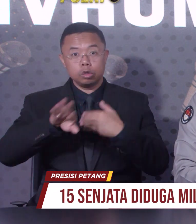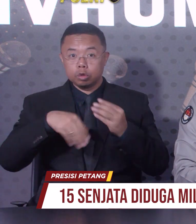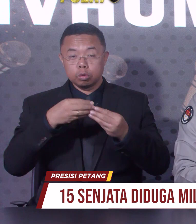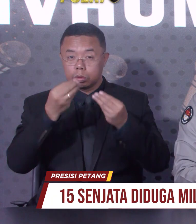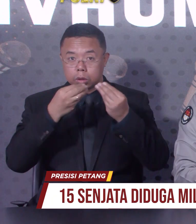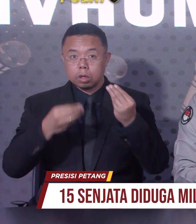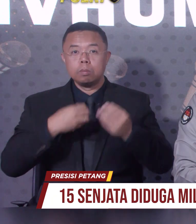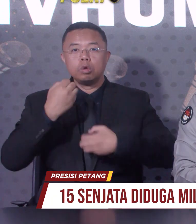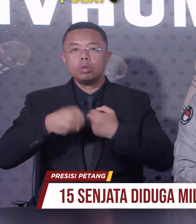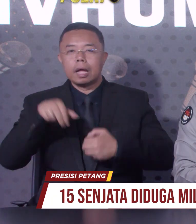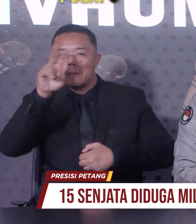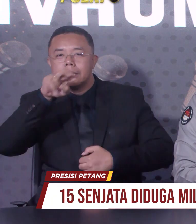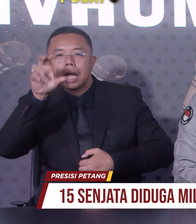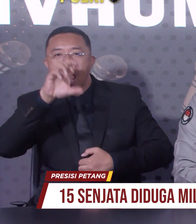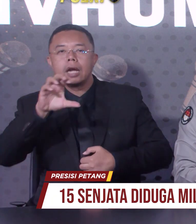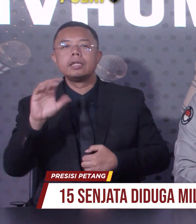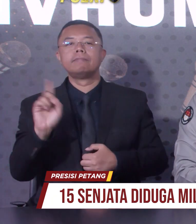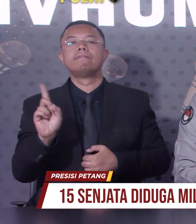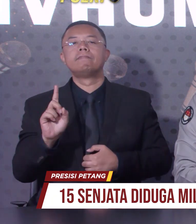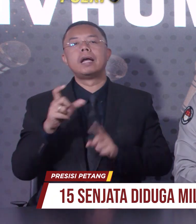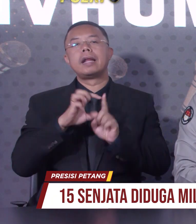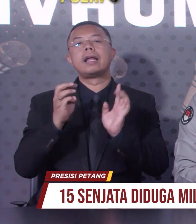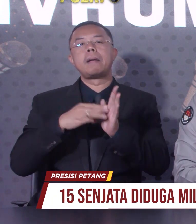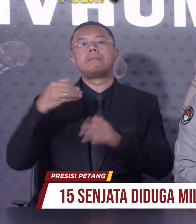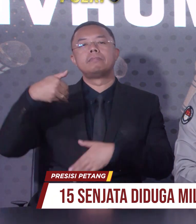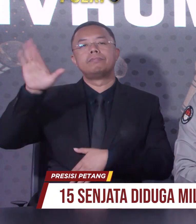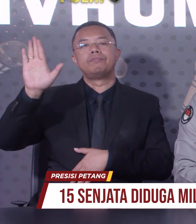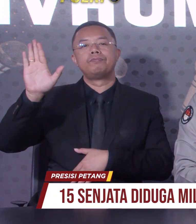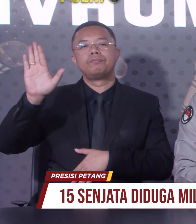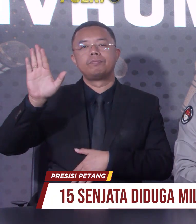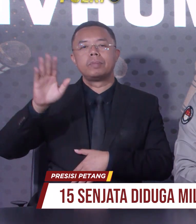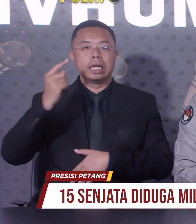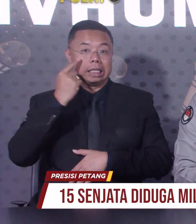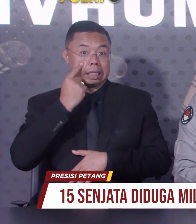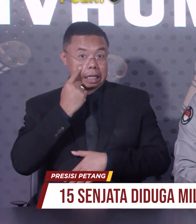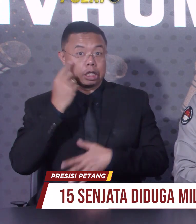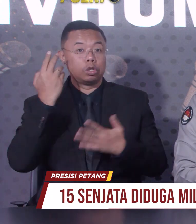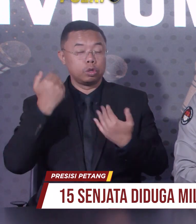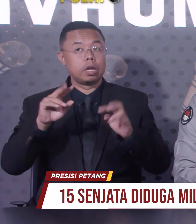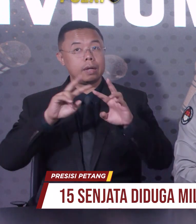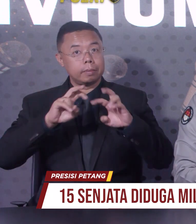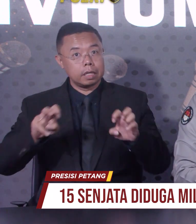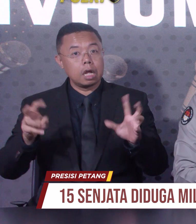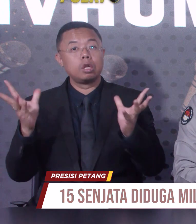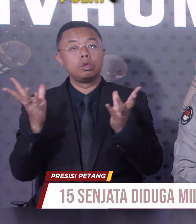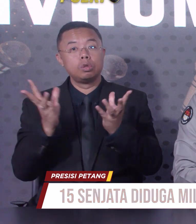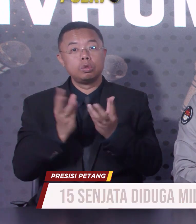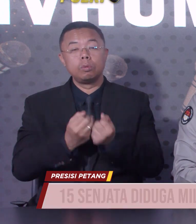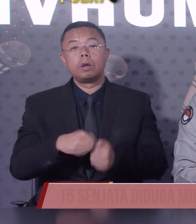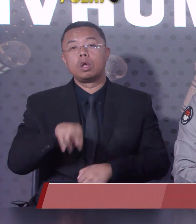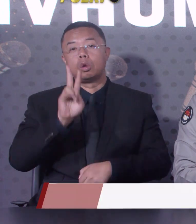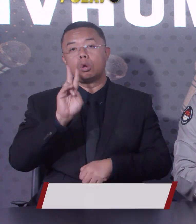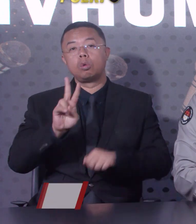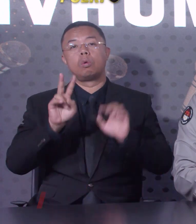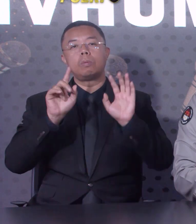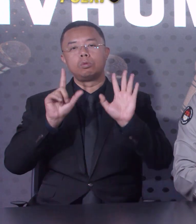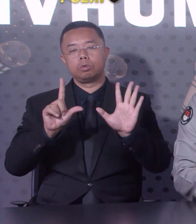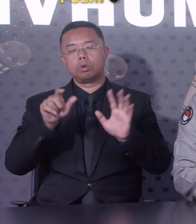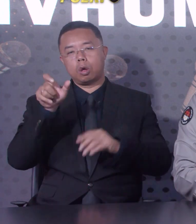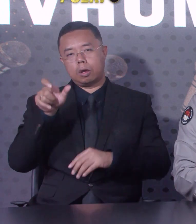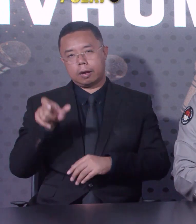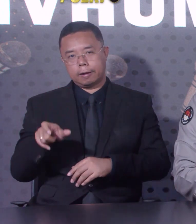seluruh jajaran masih berupaya untuk mencari keberadaan saudara DM adapun saksi-saksi yang telah diperiksa adalah sebanyak